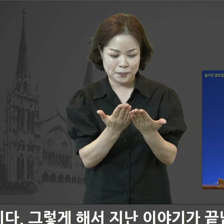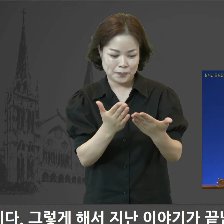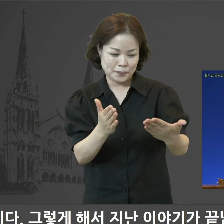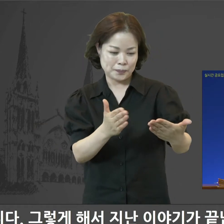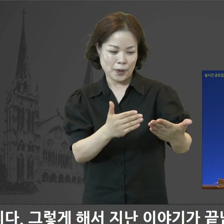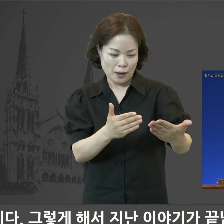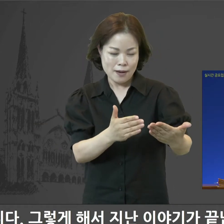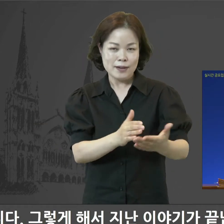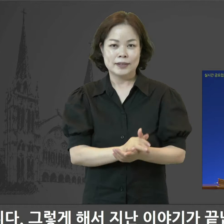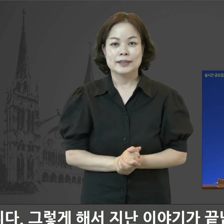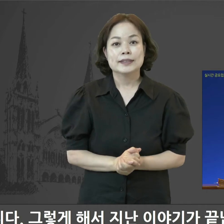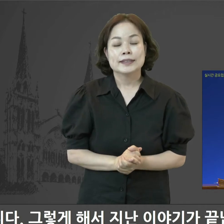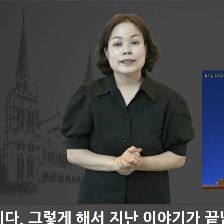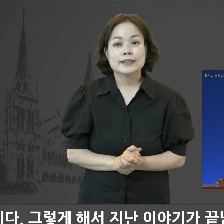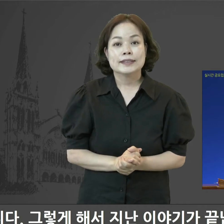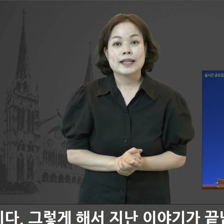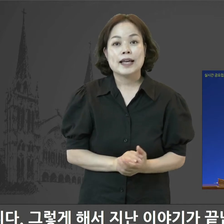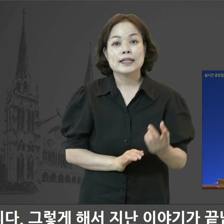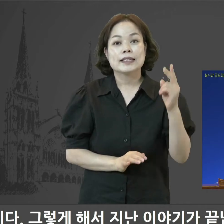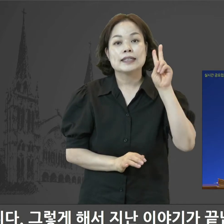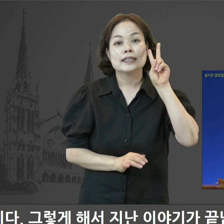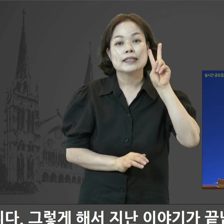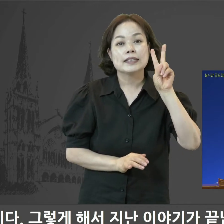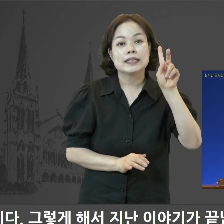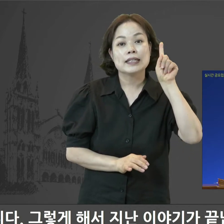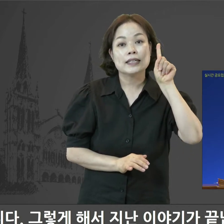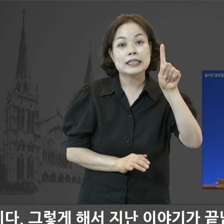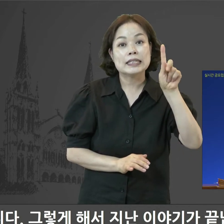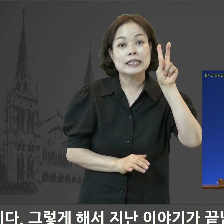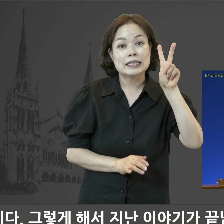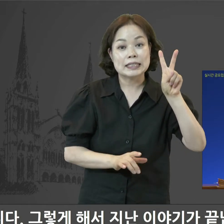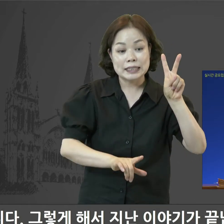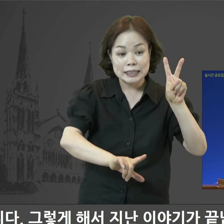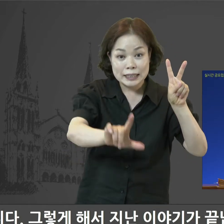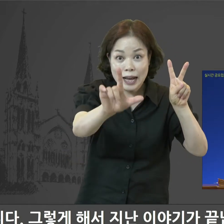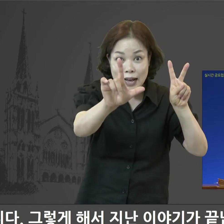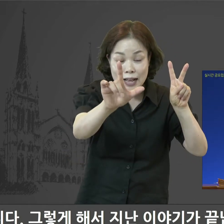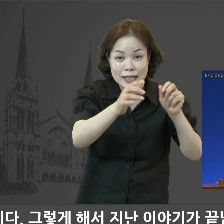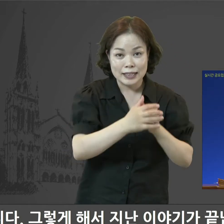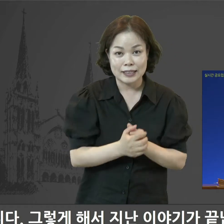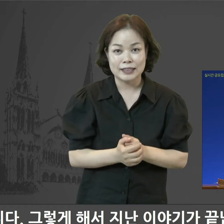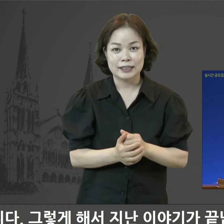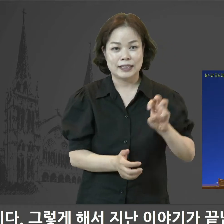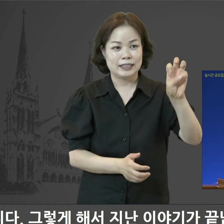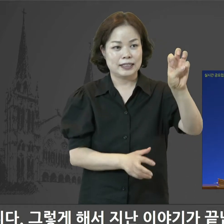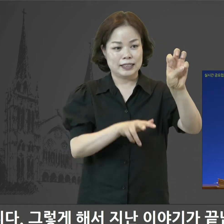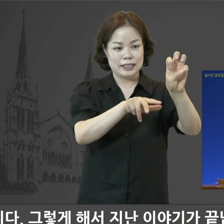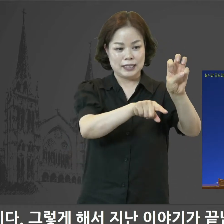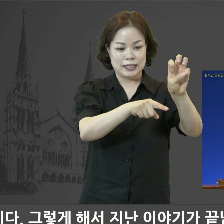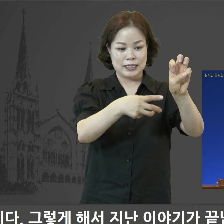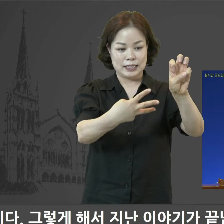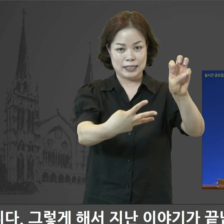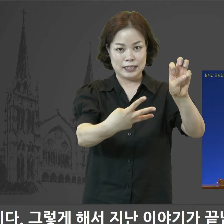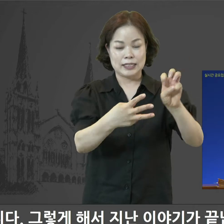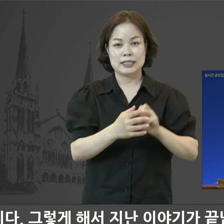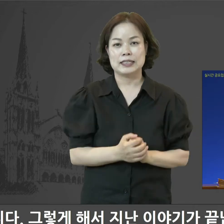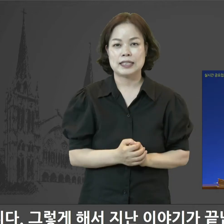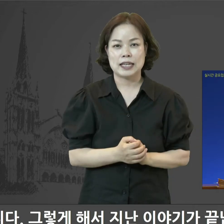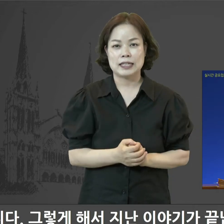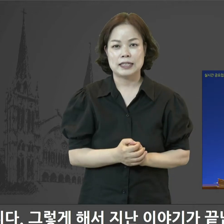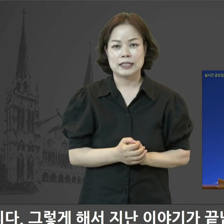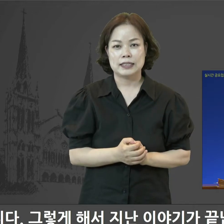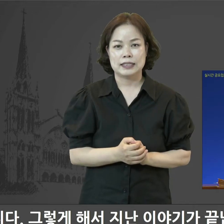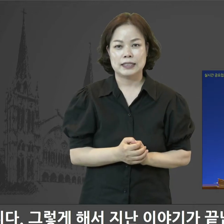본문을 보시면 이튿날 그렇게 시작이 되죠. 30절입니다. 오늘 23장 1절부터